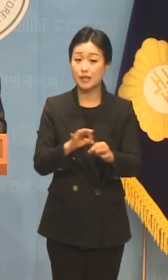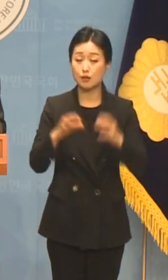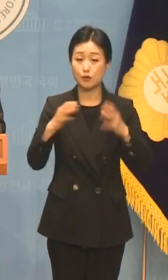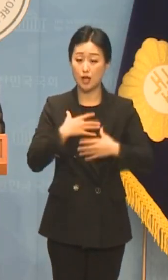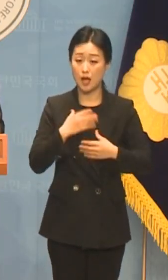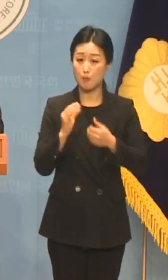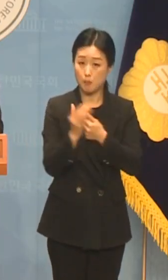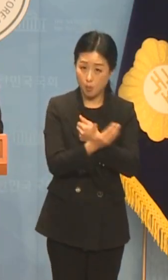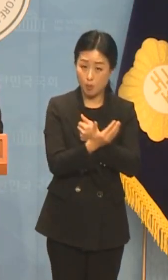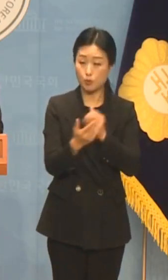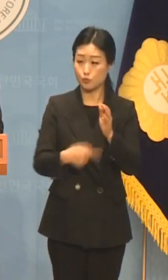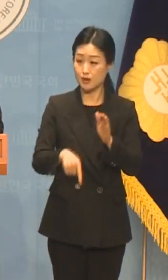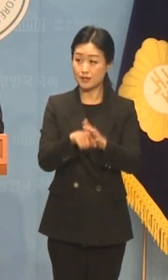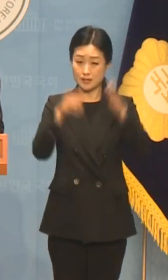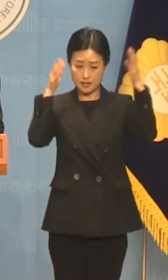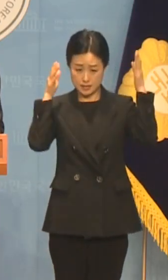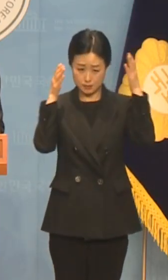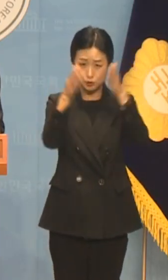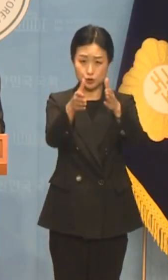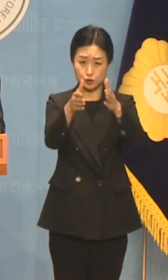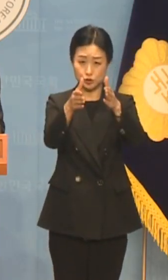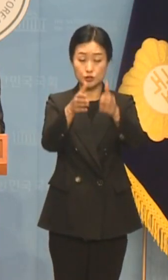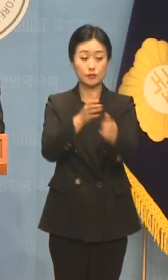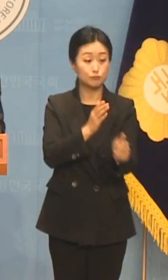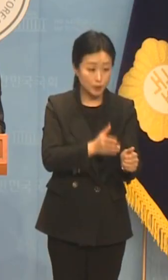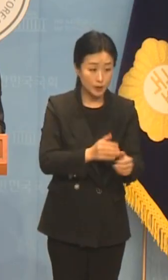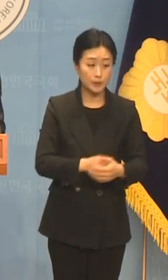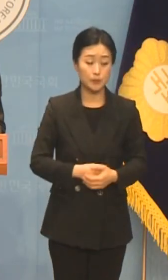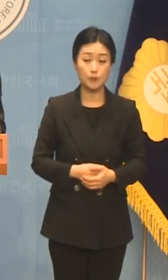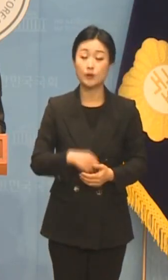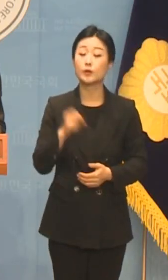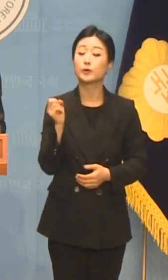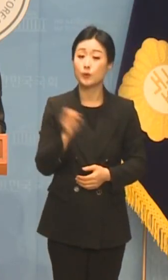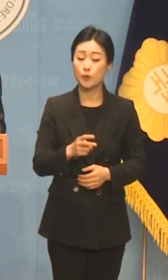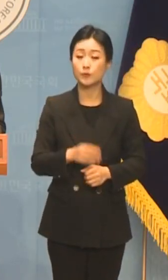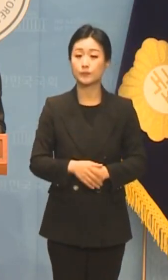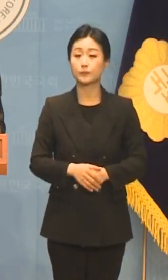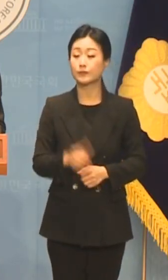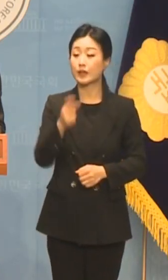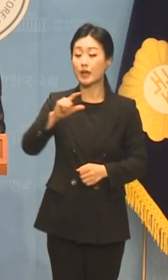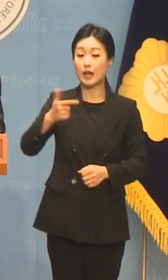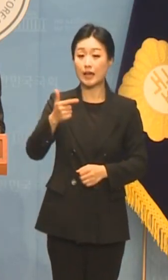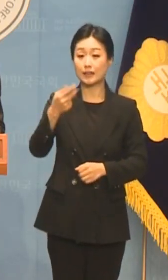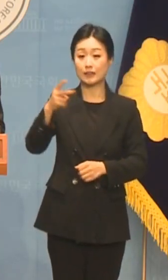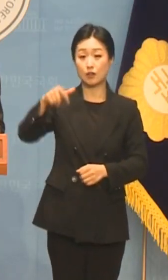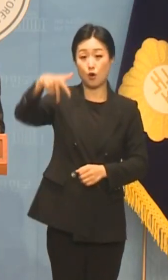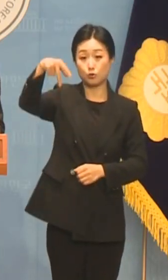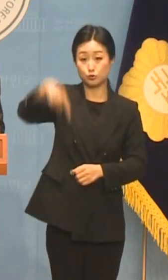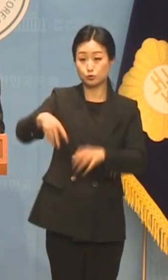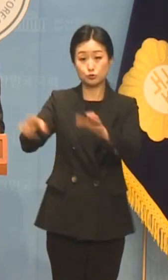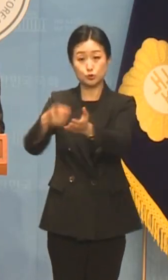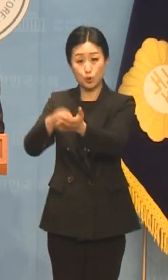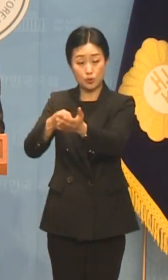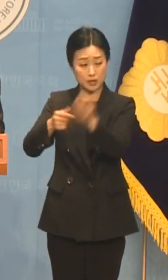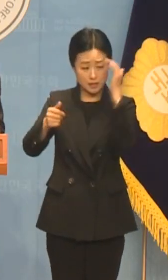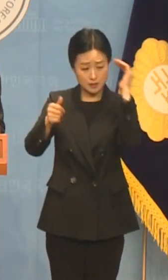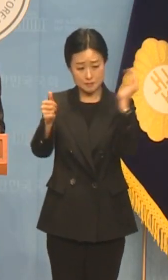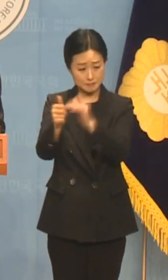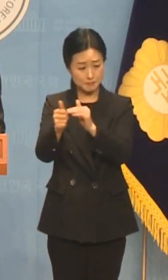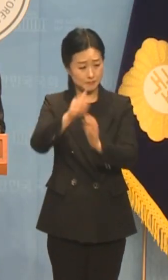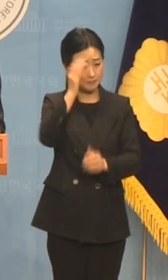안보 안정에 총력을 기울이고 있는 한덕수 권한대행을 더 이상